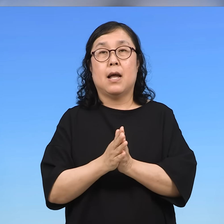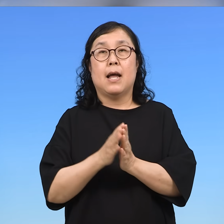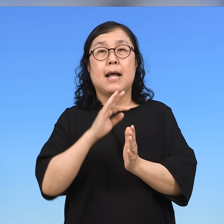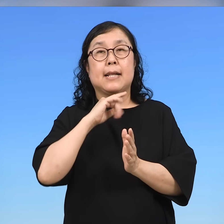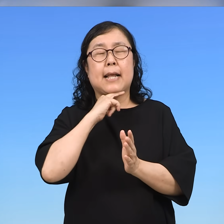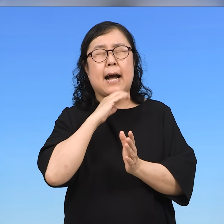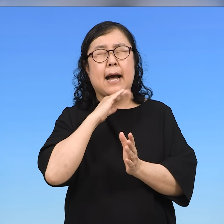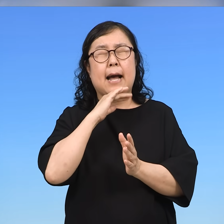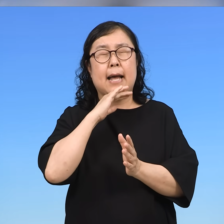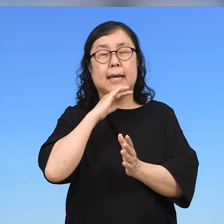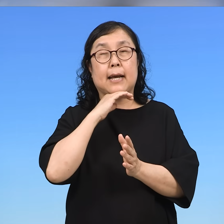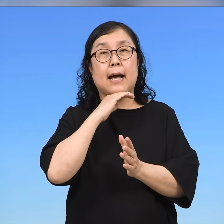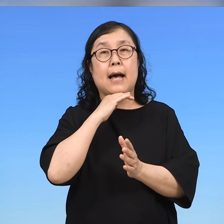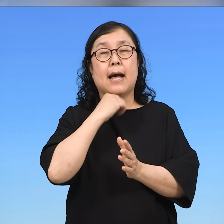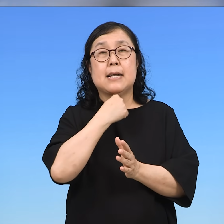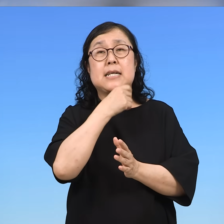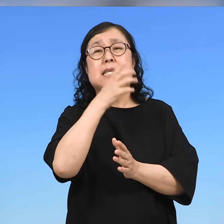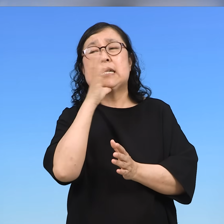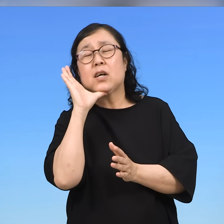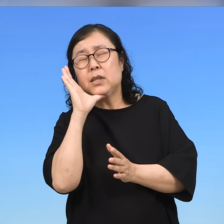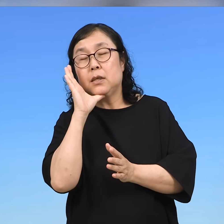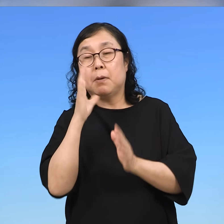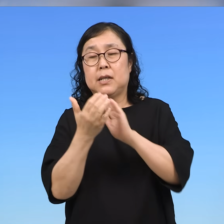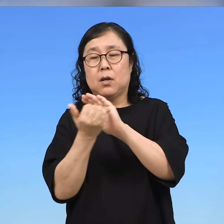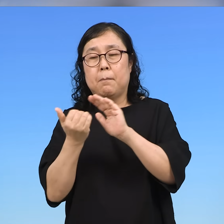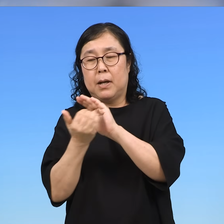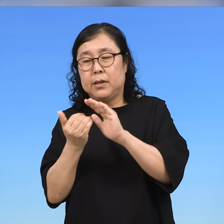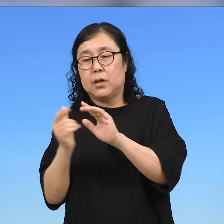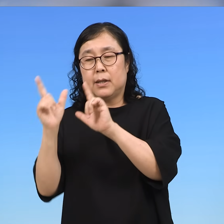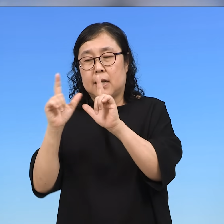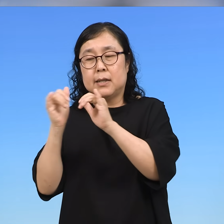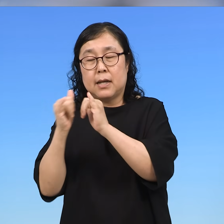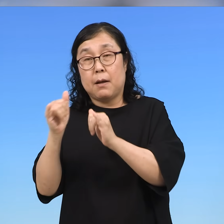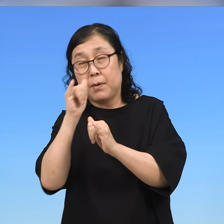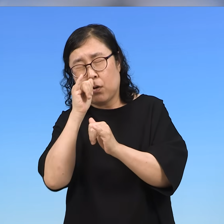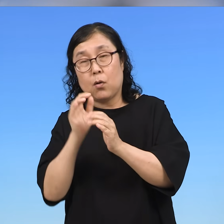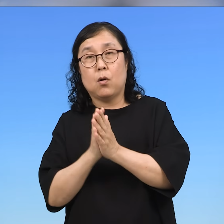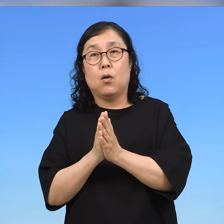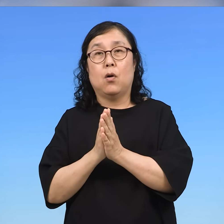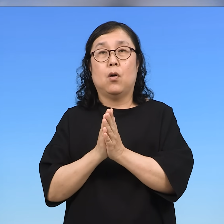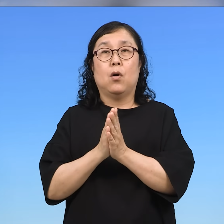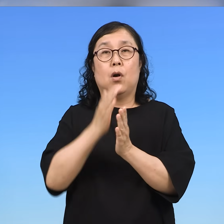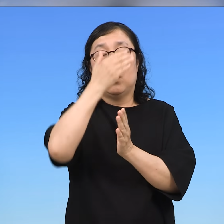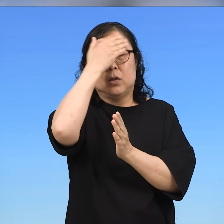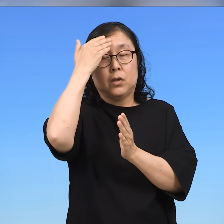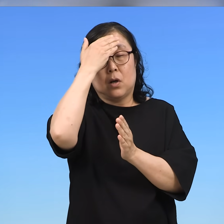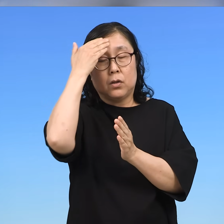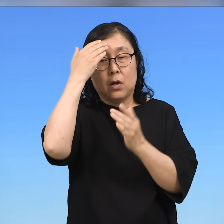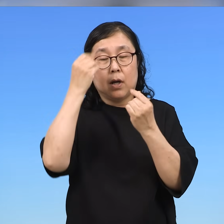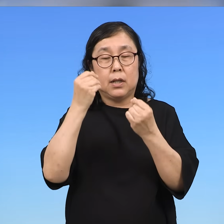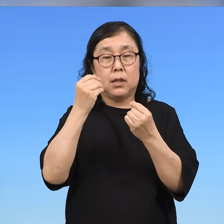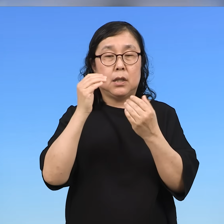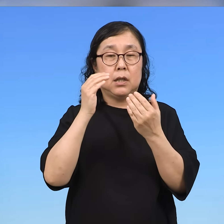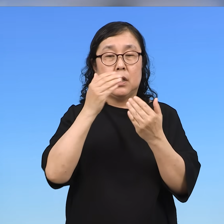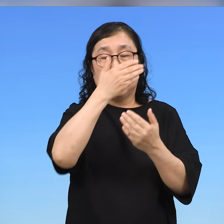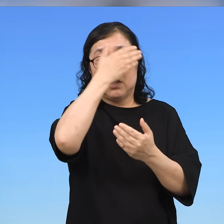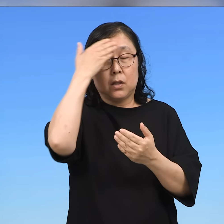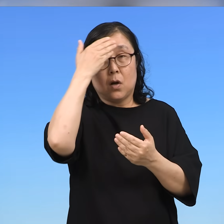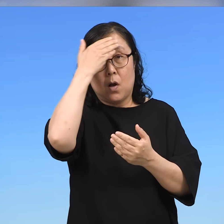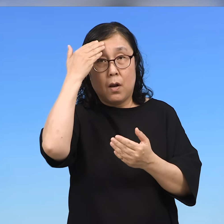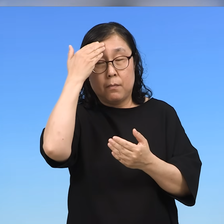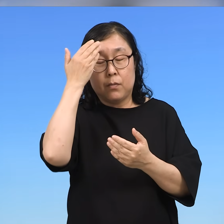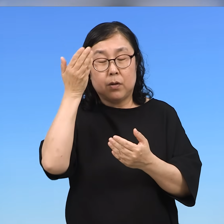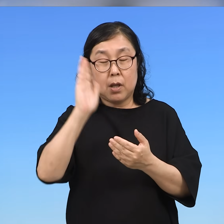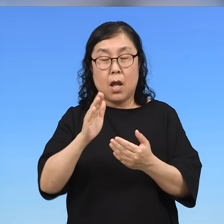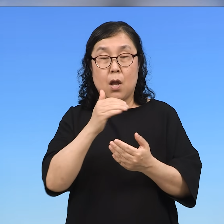연세가 많으신데 여전히 전반전을 사는 인생이 있고요, 심지어는 청년같이 젊은데